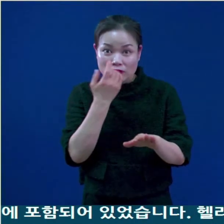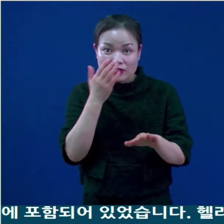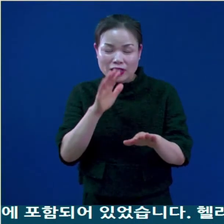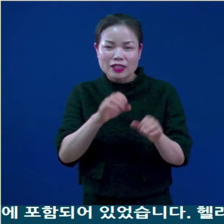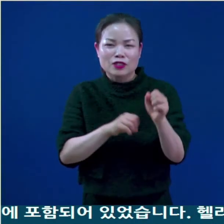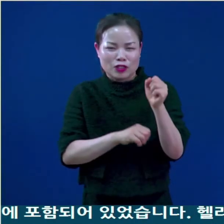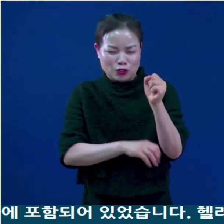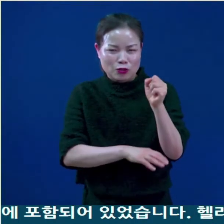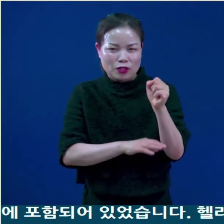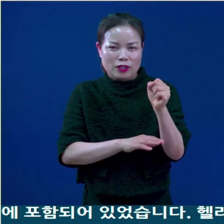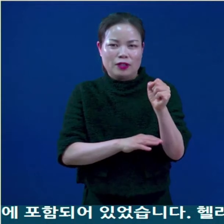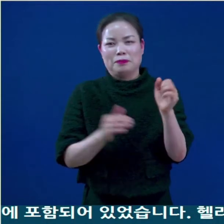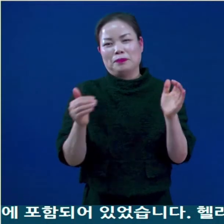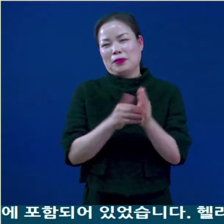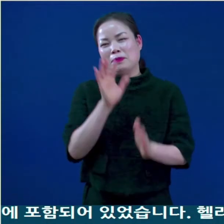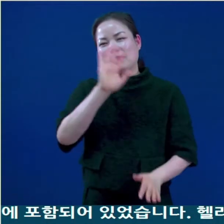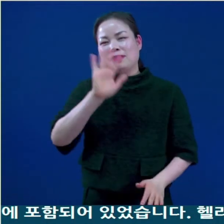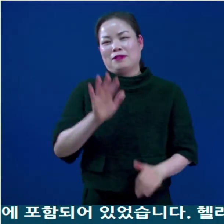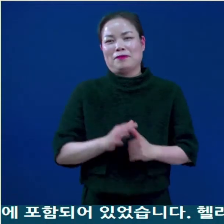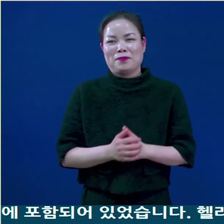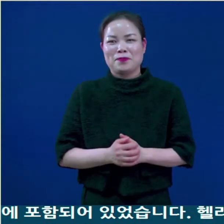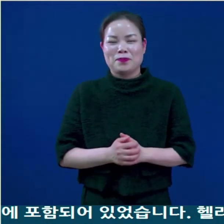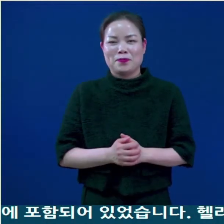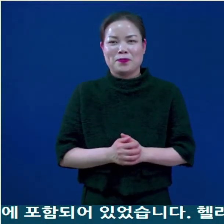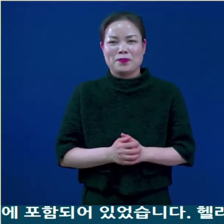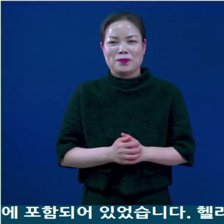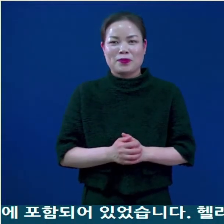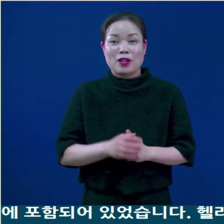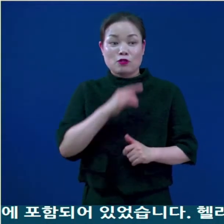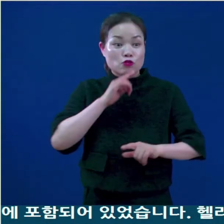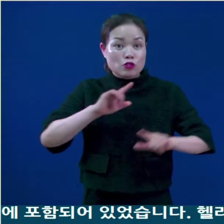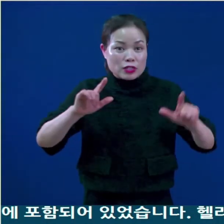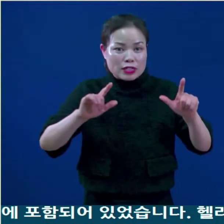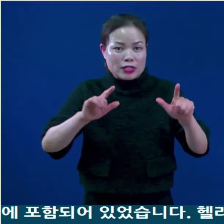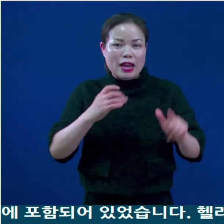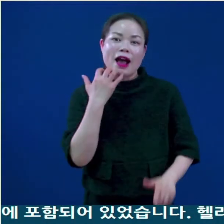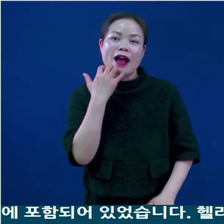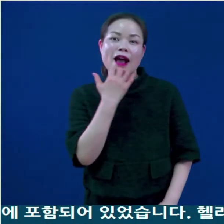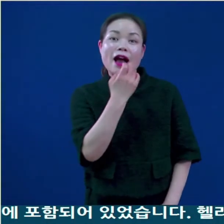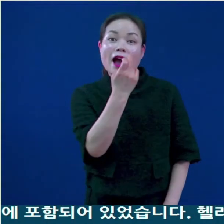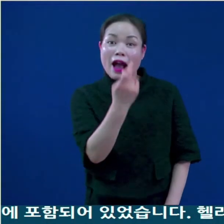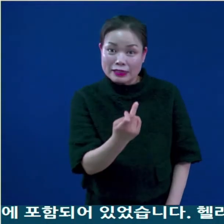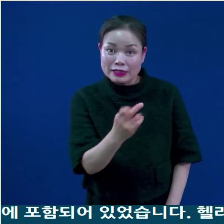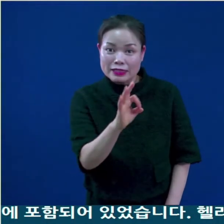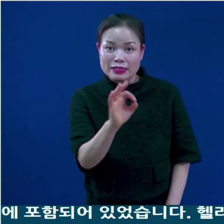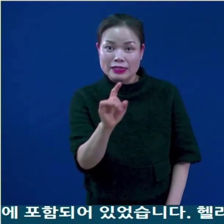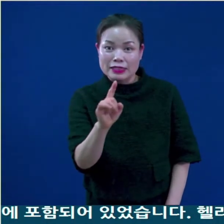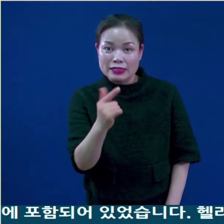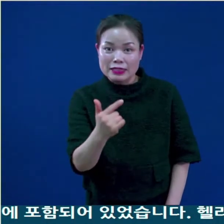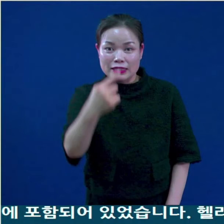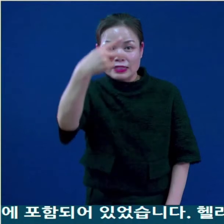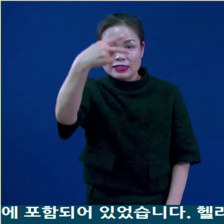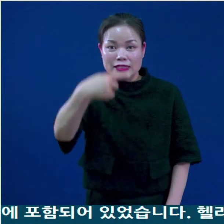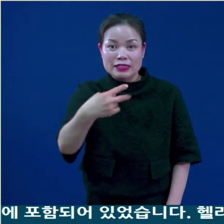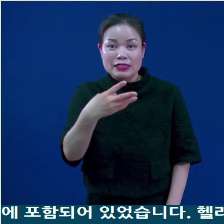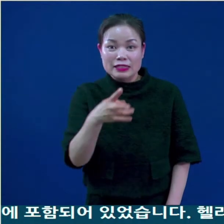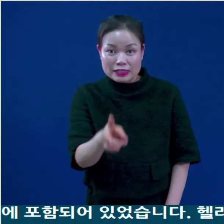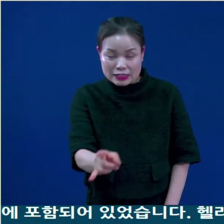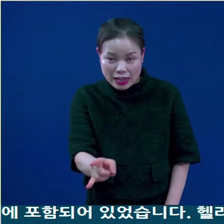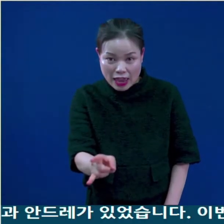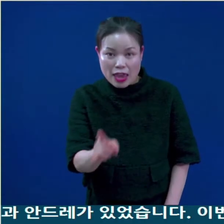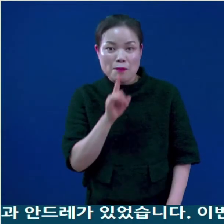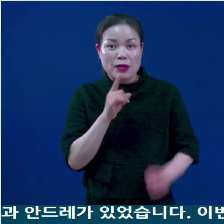끝내야지. 기초만 닦고 끊으면 안 되잖아요. 이거 그 주일날 안드레 얘기하려고 지금 이거 다 얘기 나누고 있는 거예요.